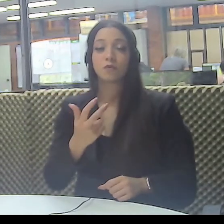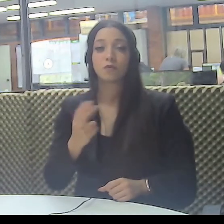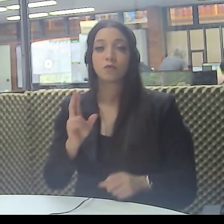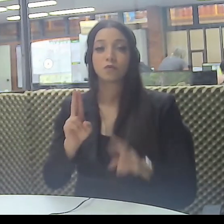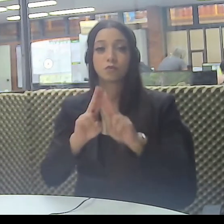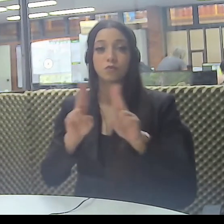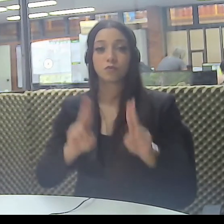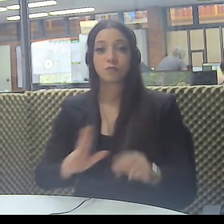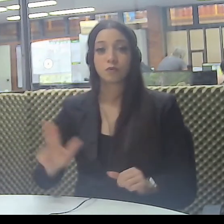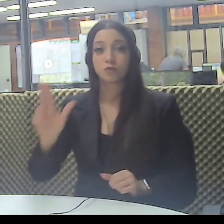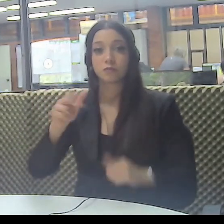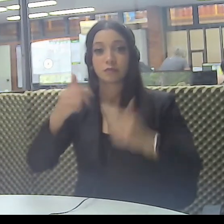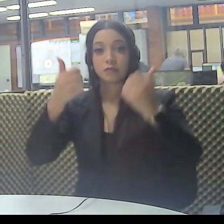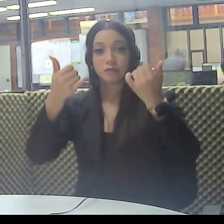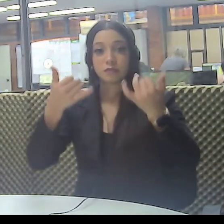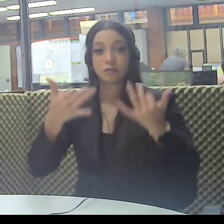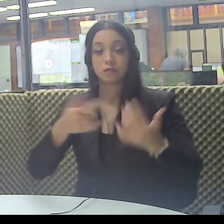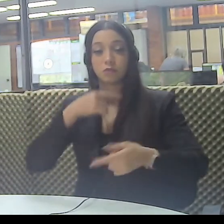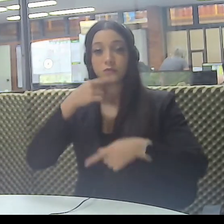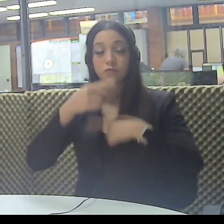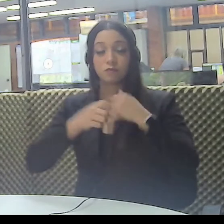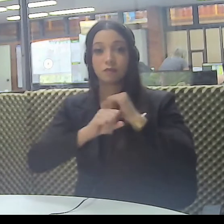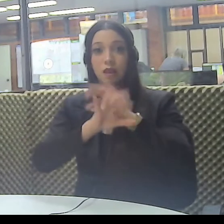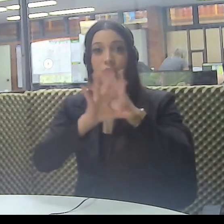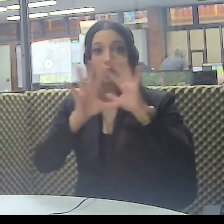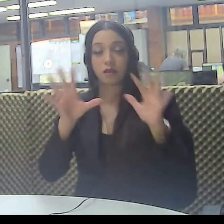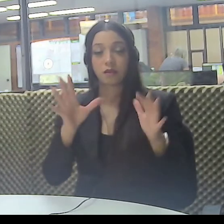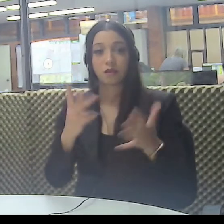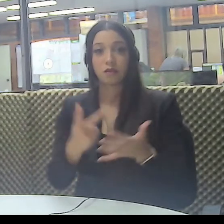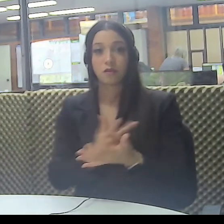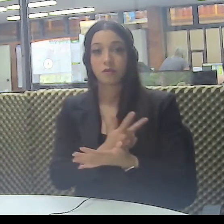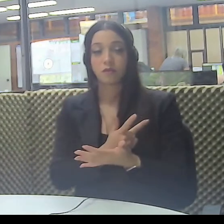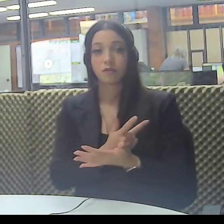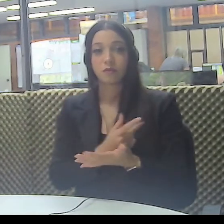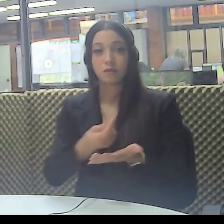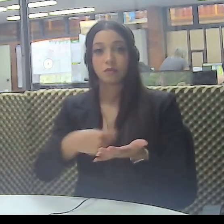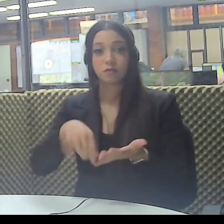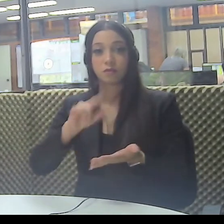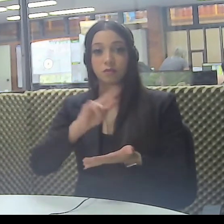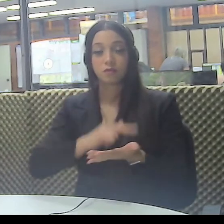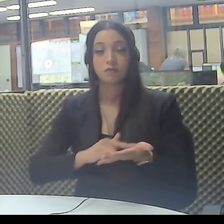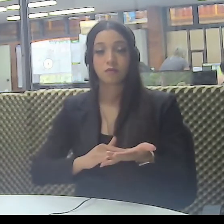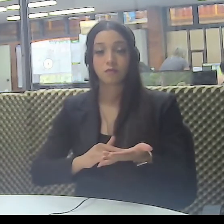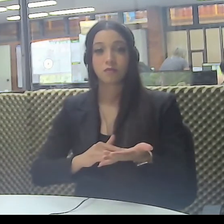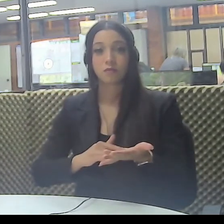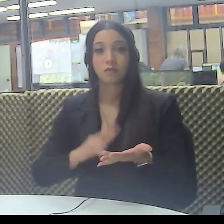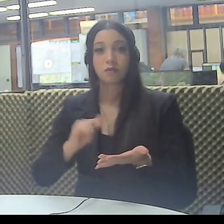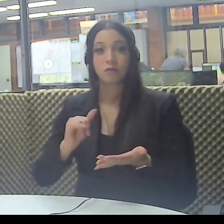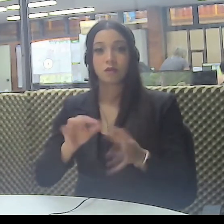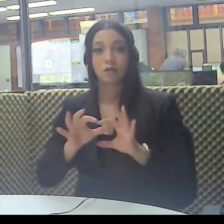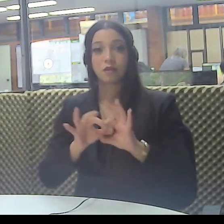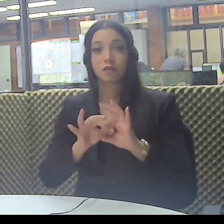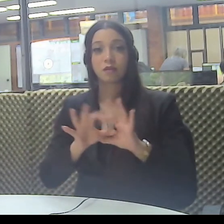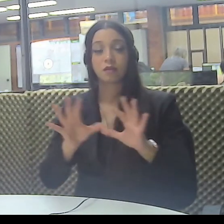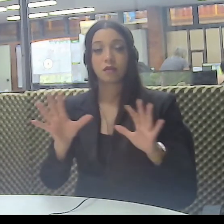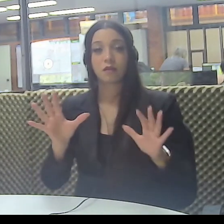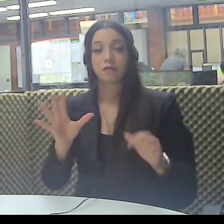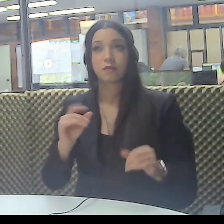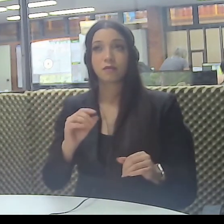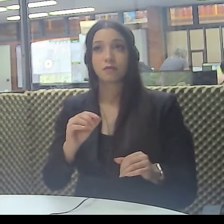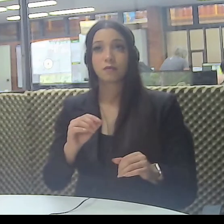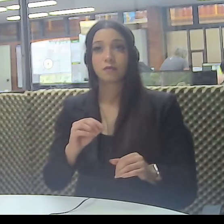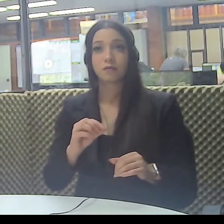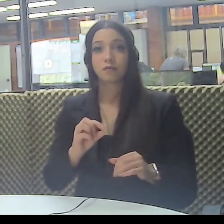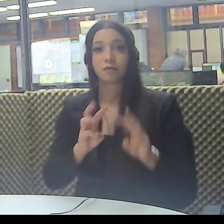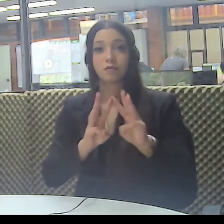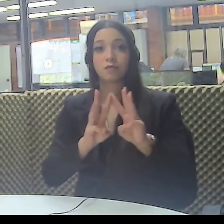Uberlândia, esclarecendo essas dúvidas, essa conversa que aconteceu durante a assinatura do contrato, ela está disponível na